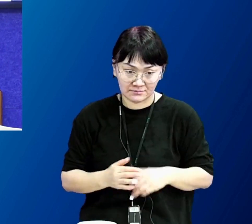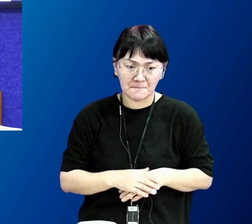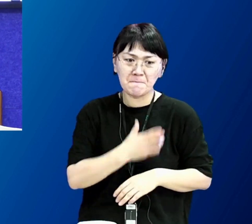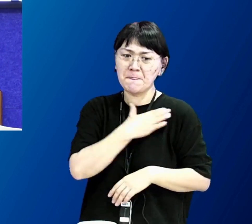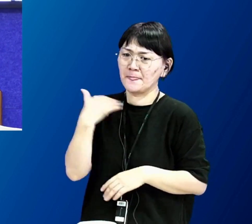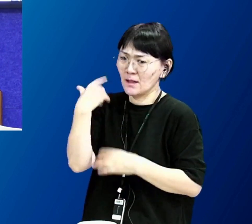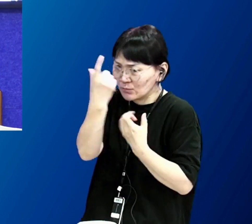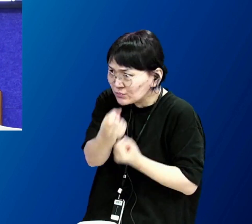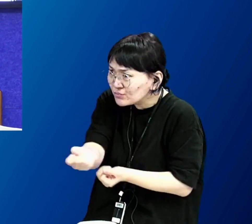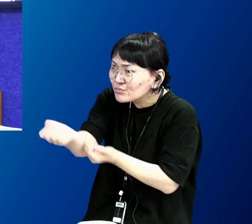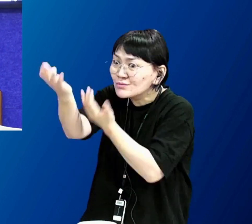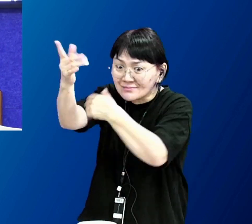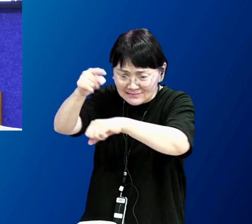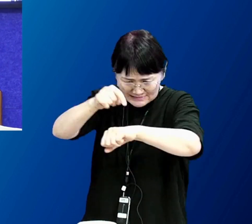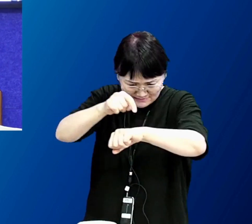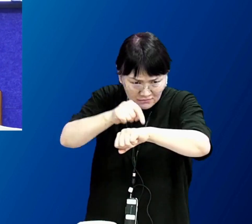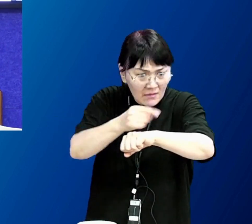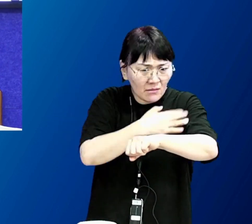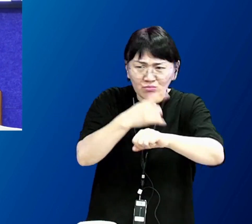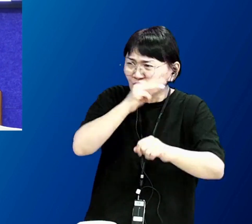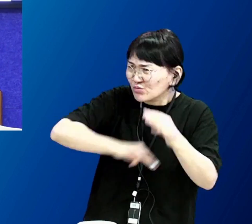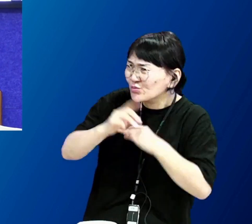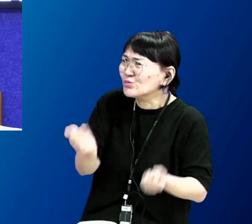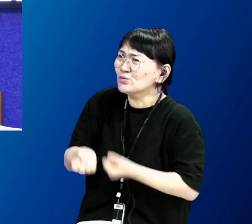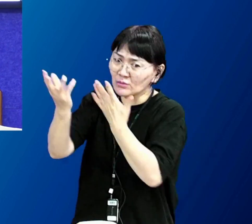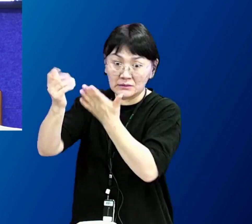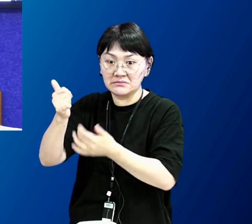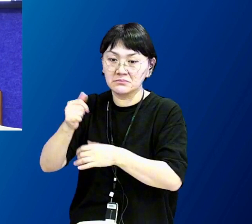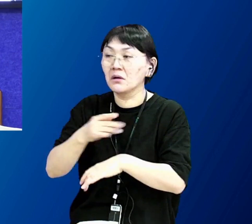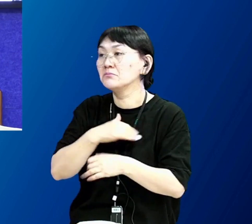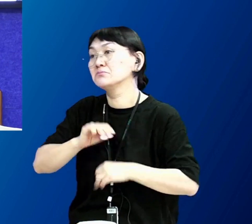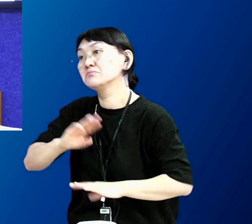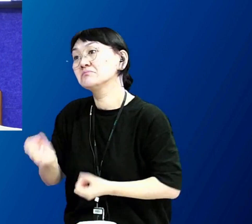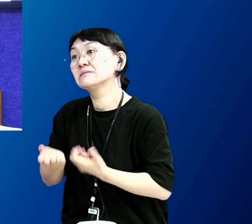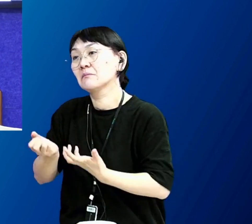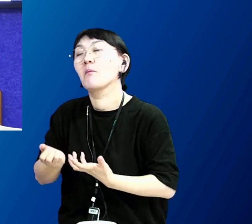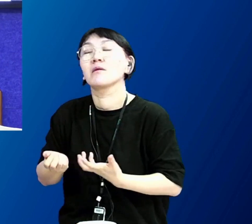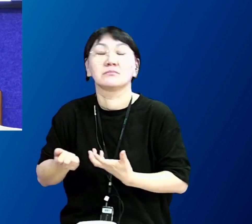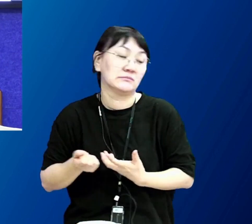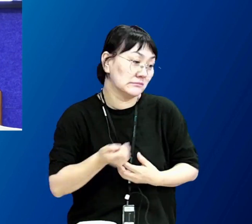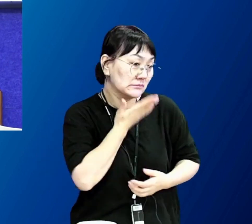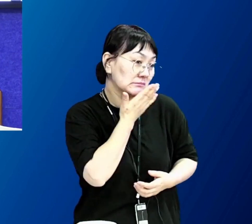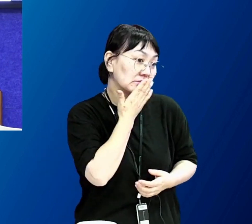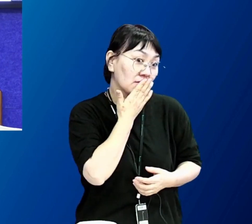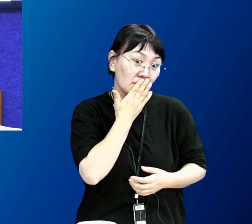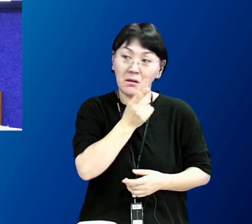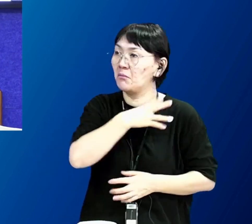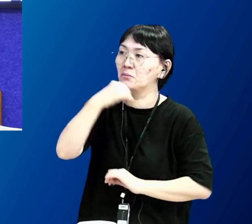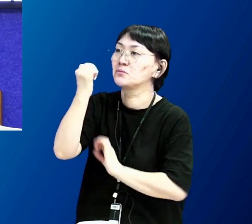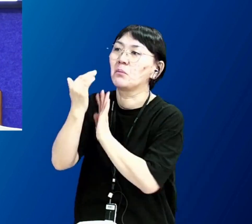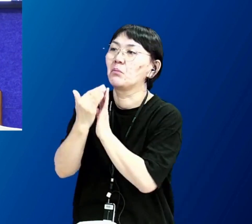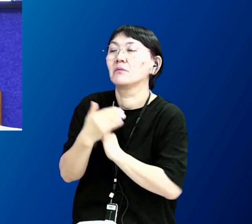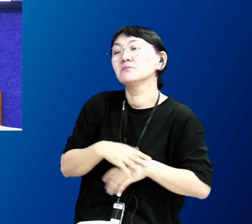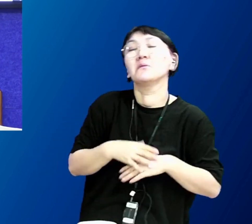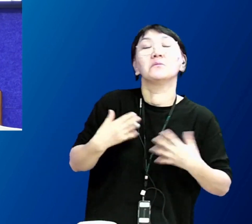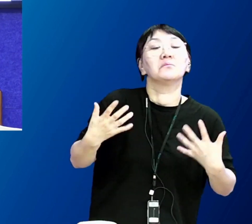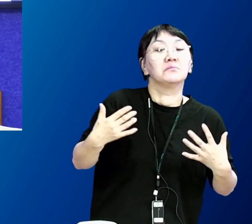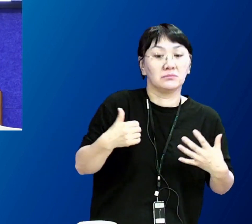Эзэнд өргөх тэр цагийг эзэнд зориулахгүй байгаа хэрнээсээ эзэн чин сэтгэлээсээр эзэнтэй ойр байхгүй байгаа